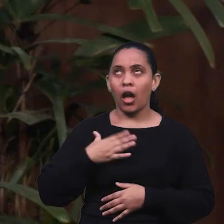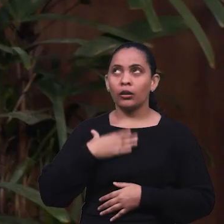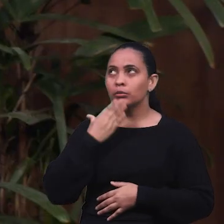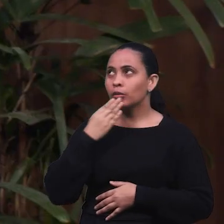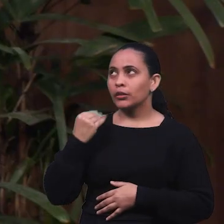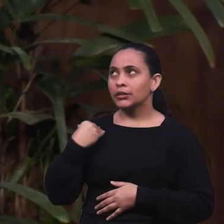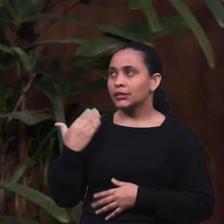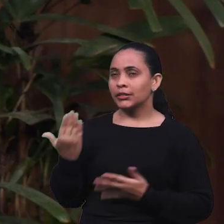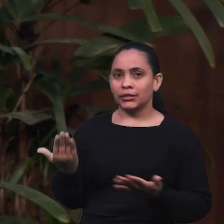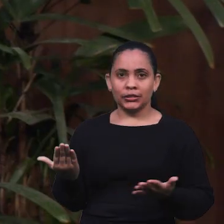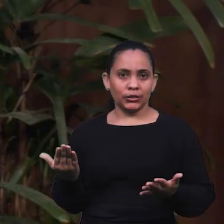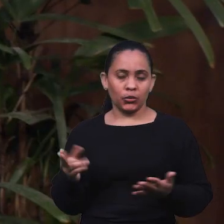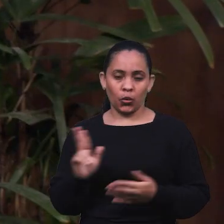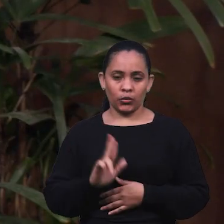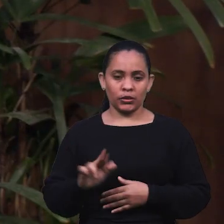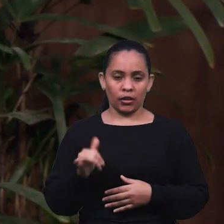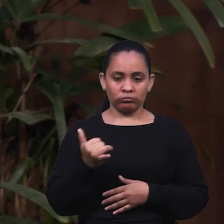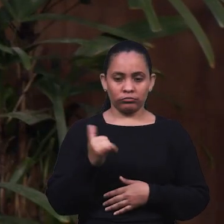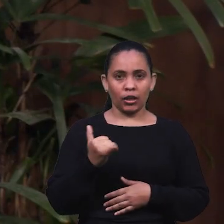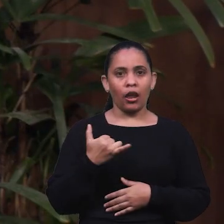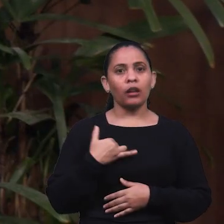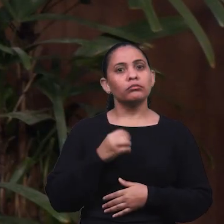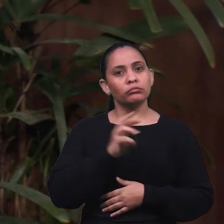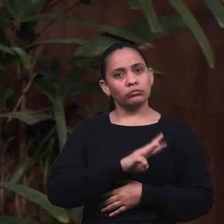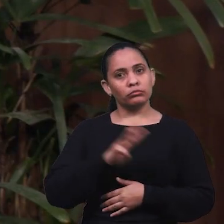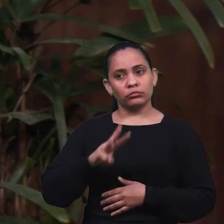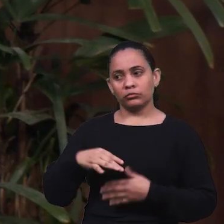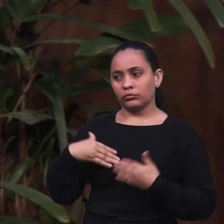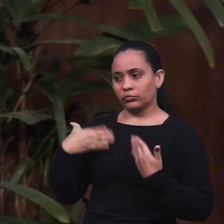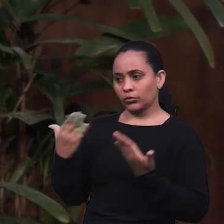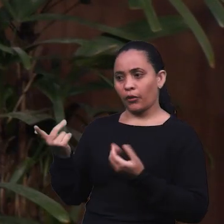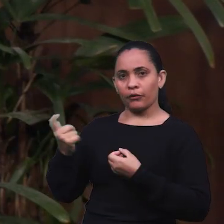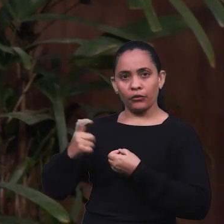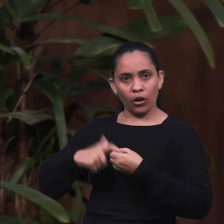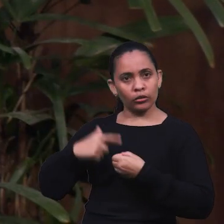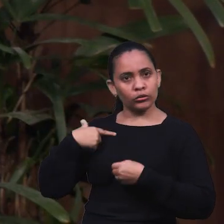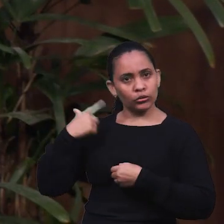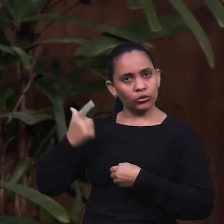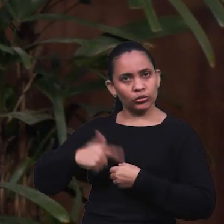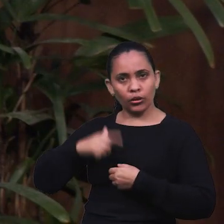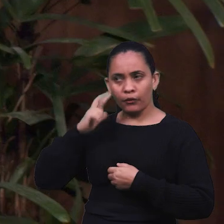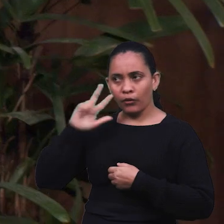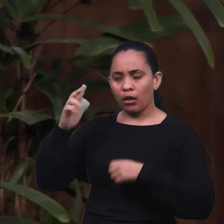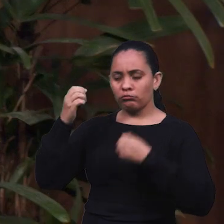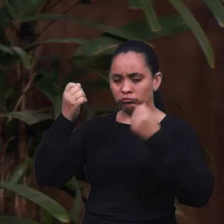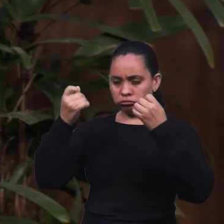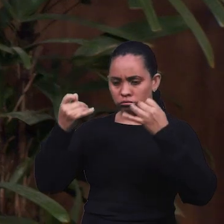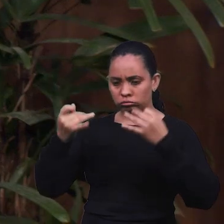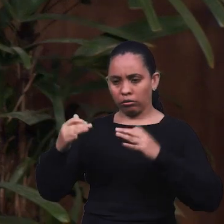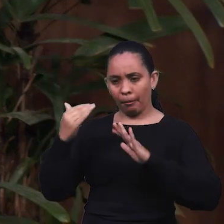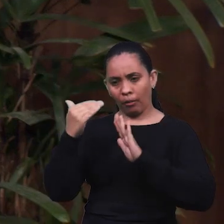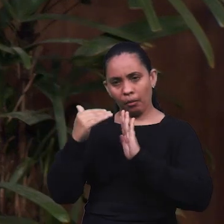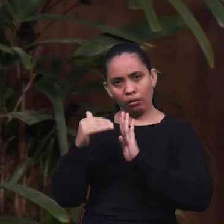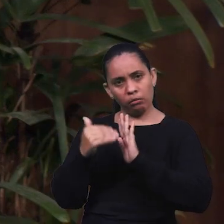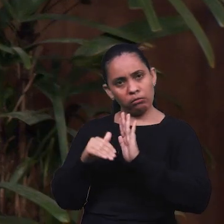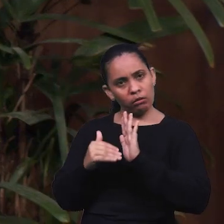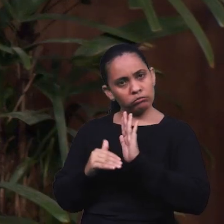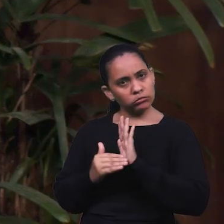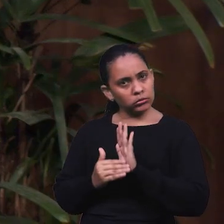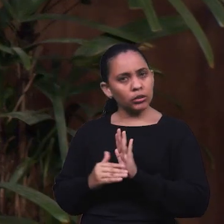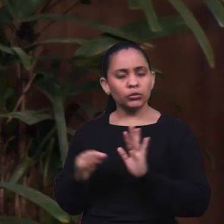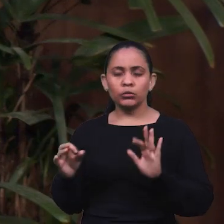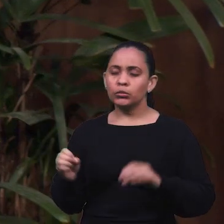consigo mexer em aplicativo em celular. Anota o site direitinho, volta, assiste novamente, vê o passo a passo. Tenho certeza que vai